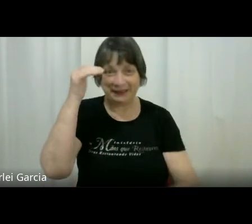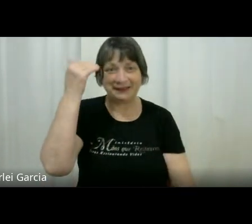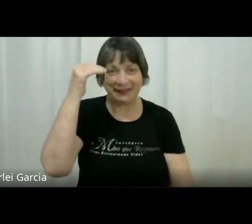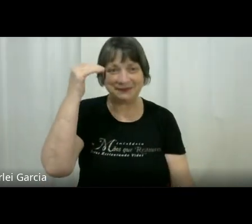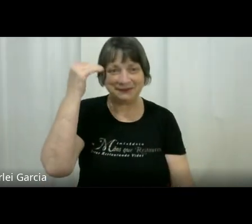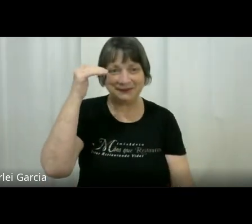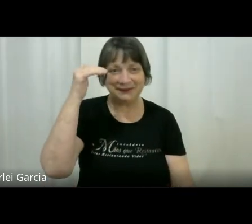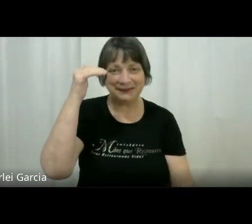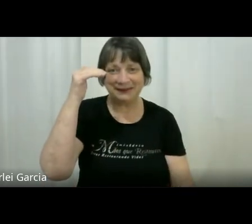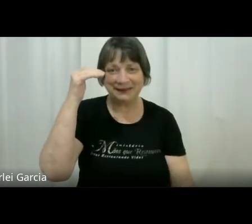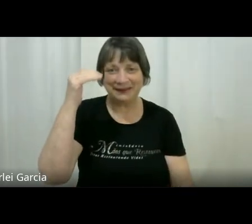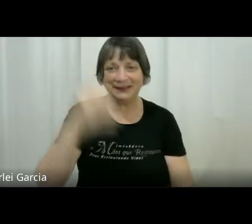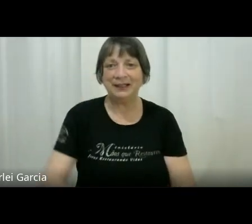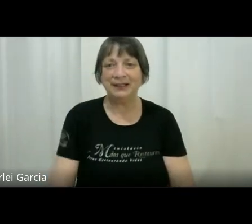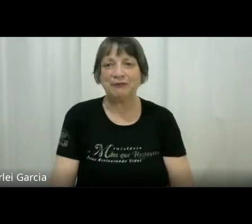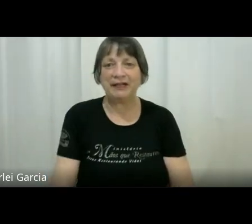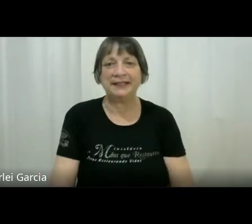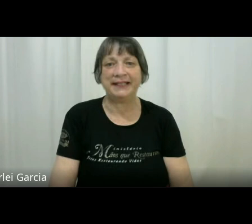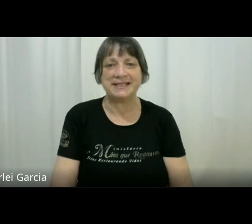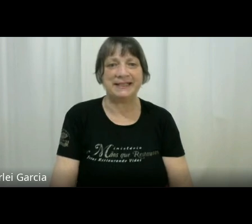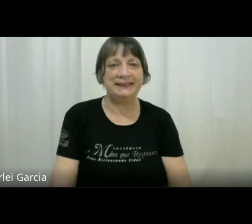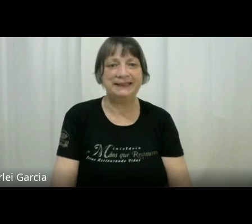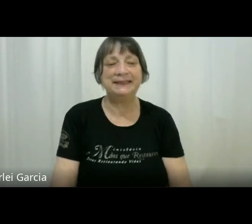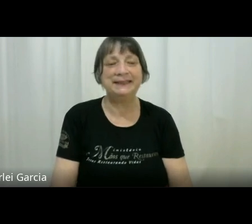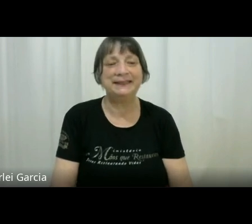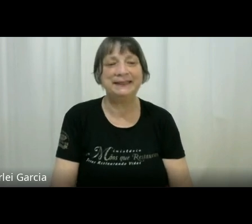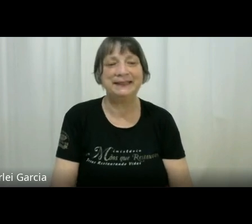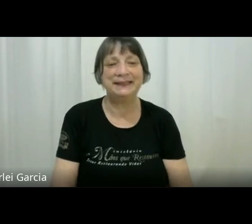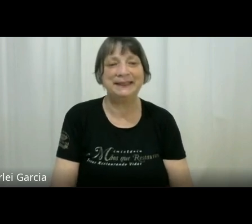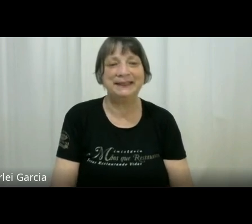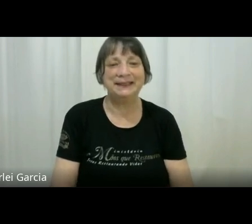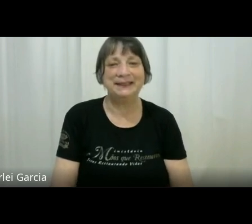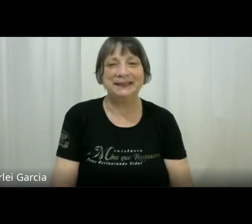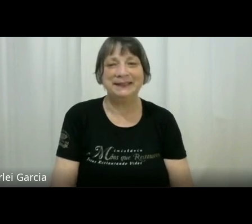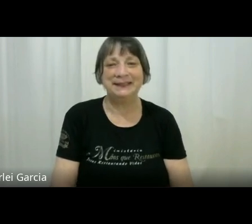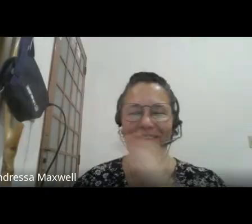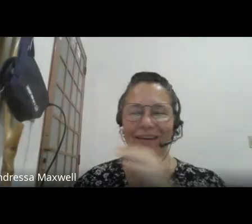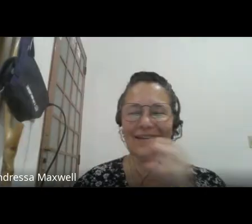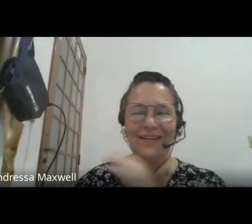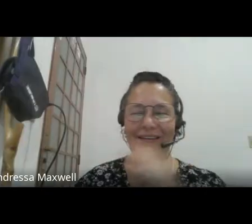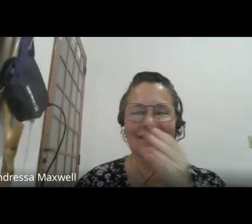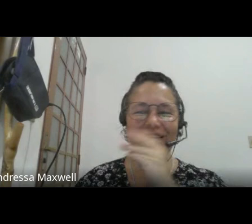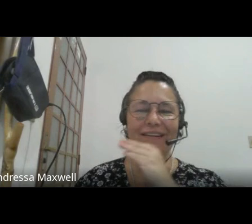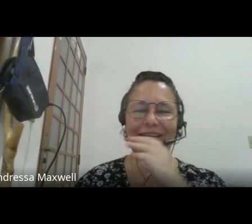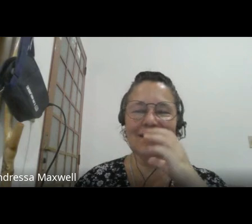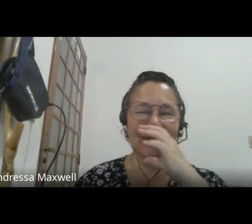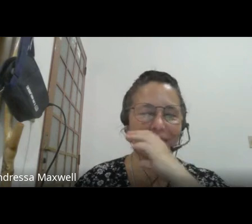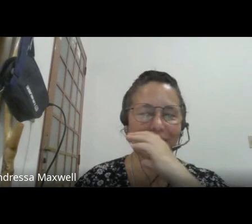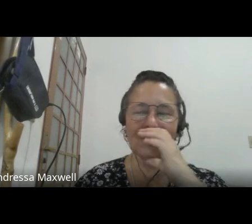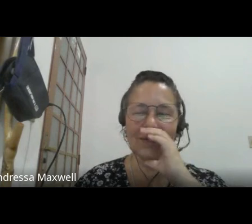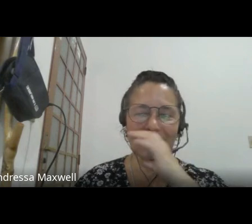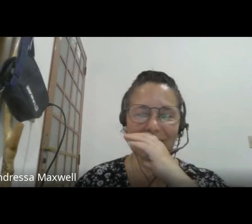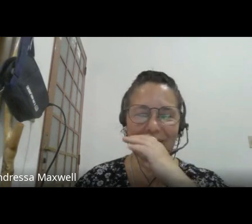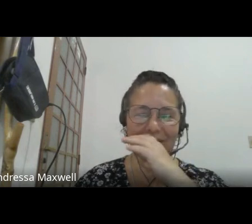Estão entendendo? Fala, Andressa. O que é isso aqui?